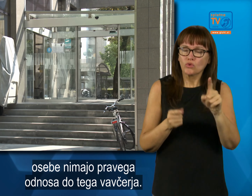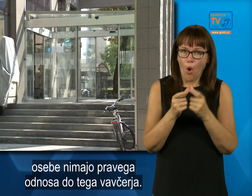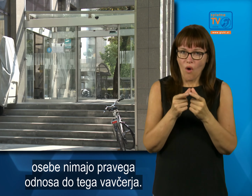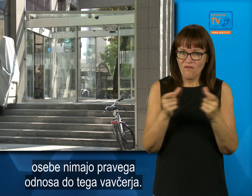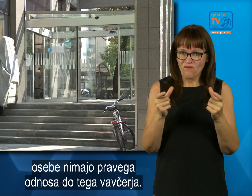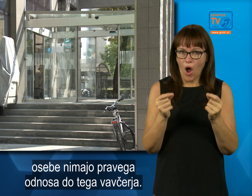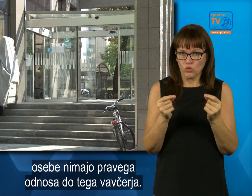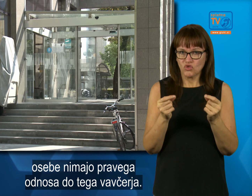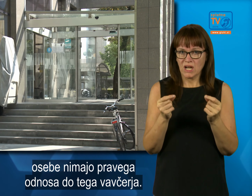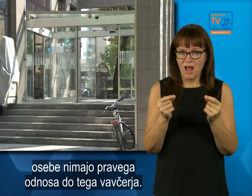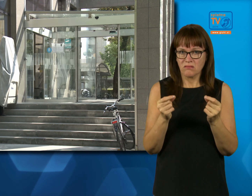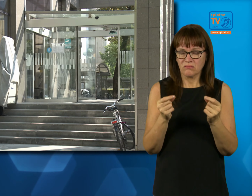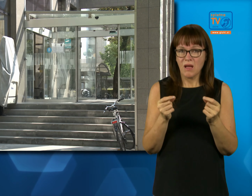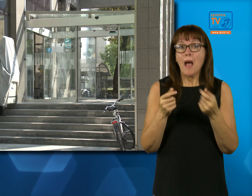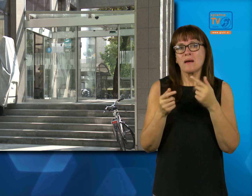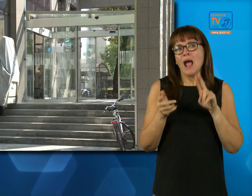odnosa do tega vavčerja.